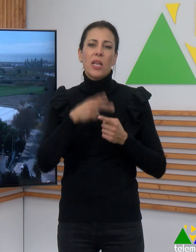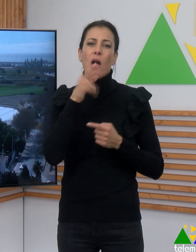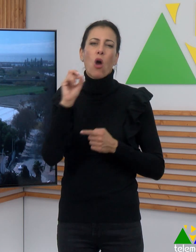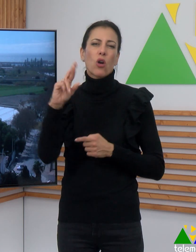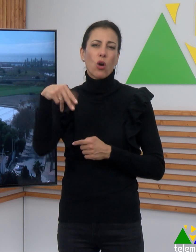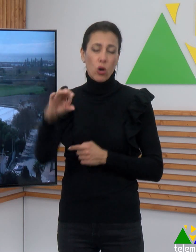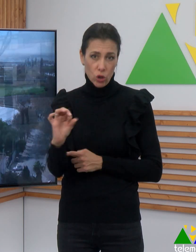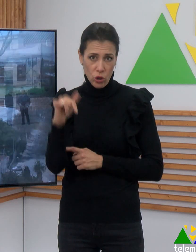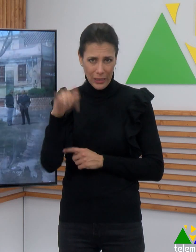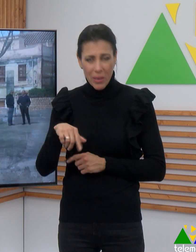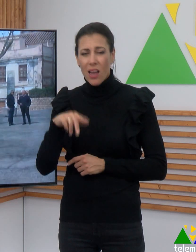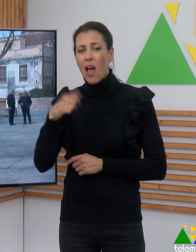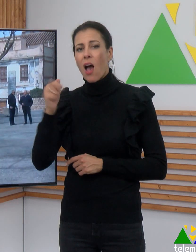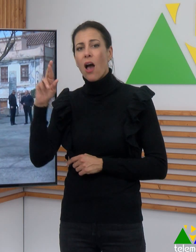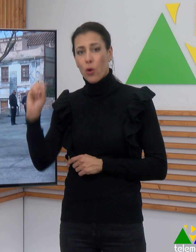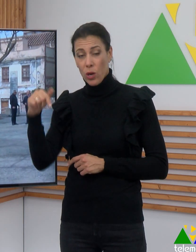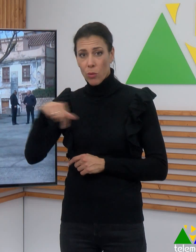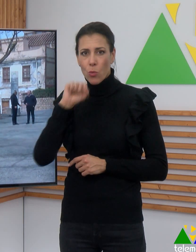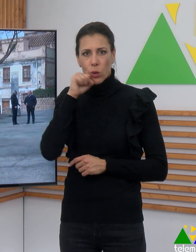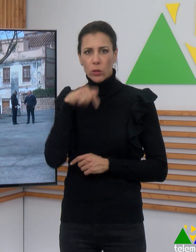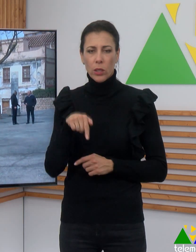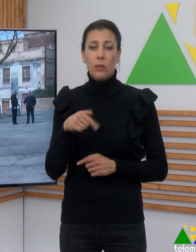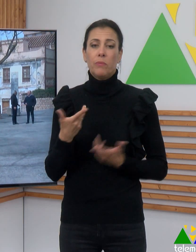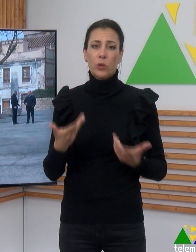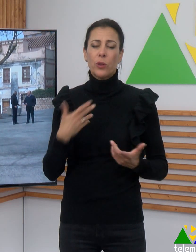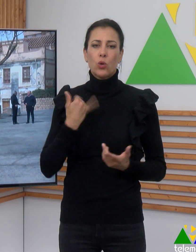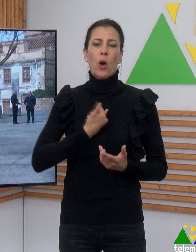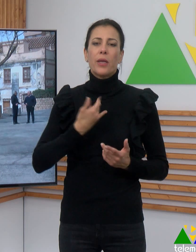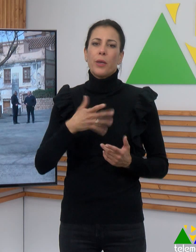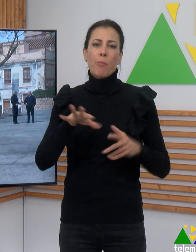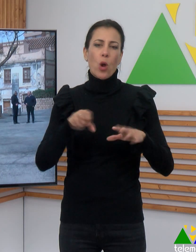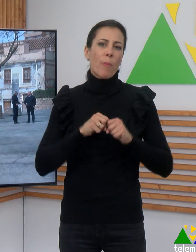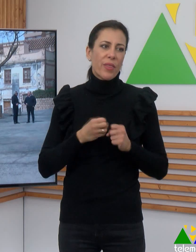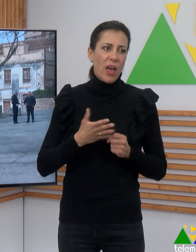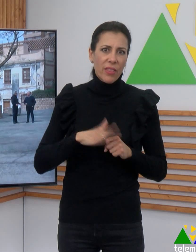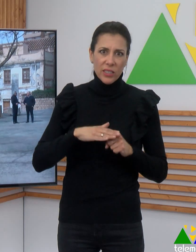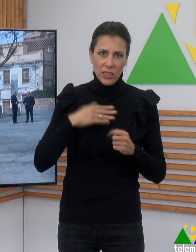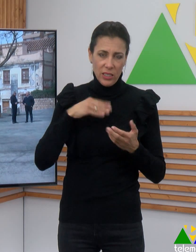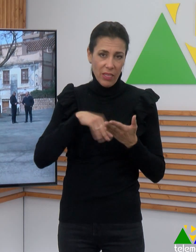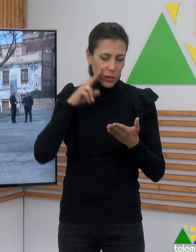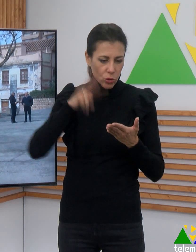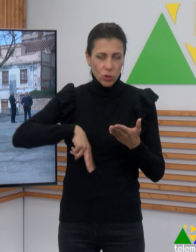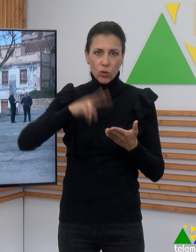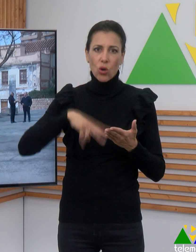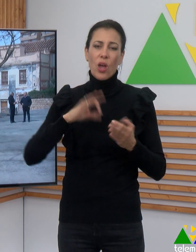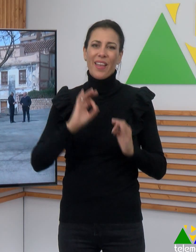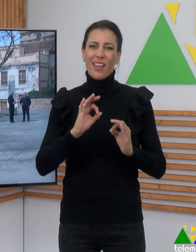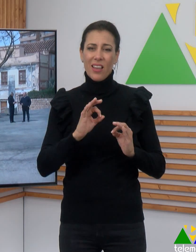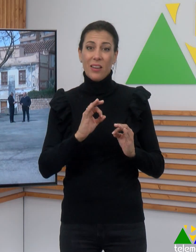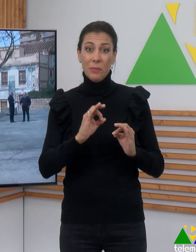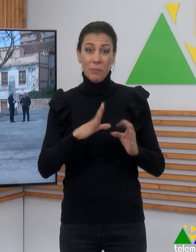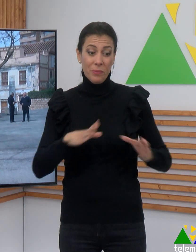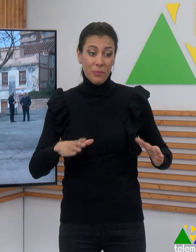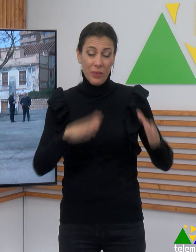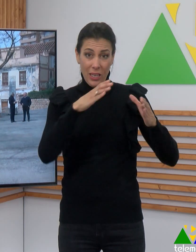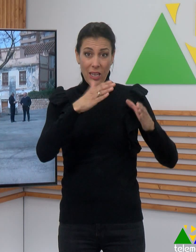de Haro en Motril, ellos lo dicen, tengo propiedades en el pago de Nuestra Señora de la Cabeza